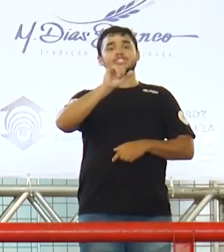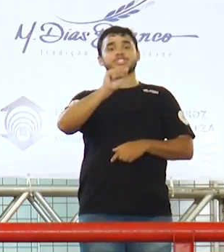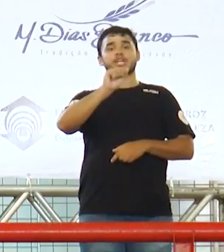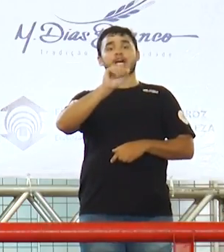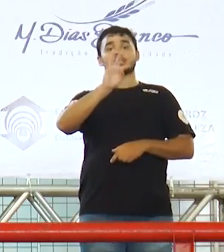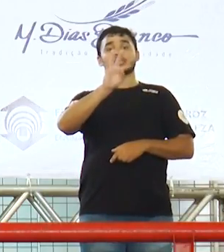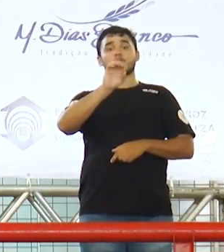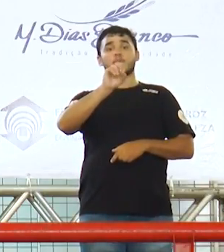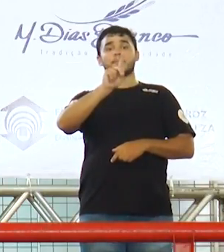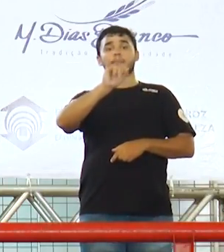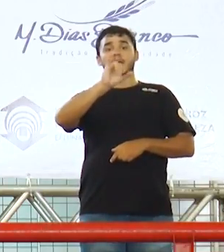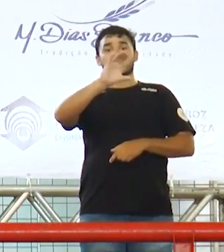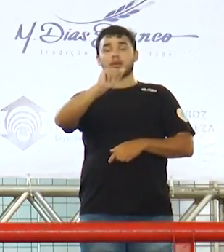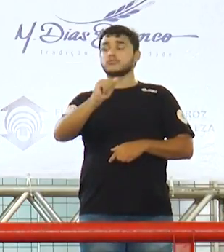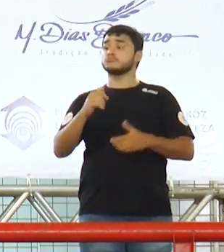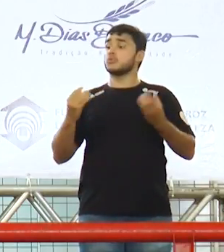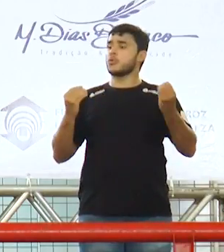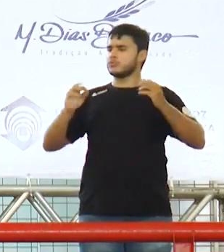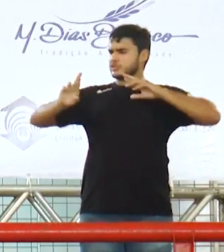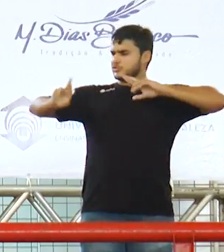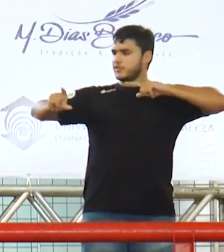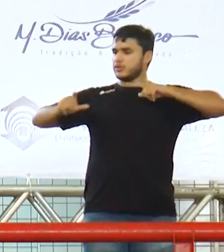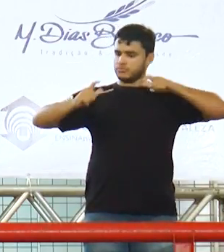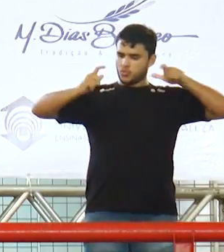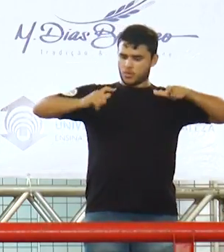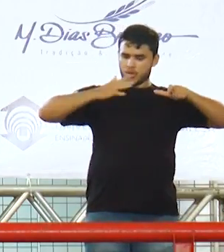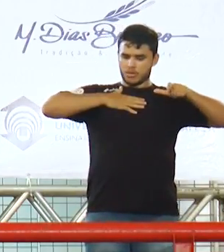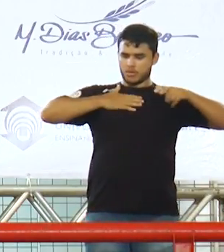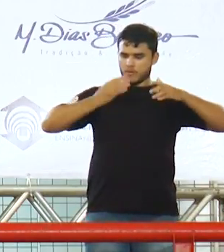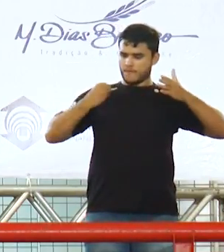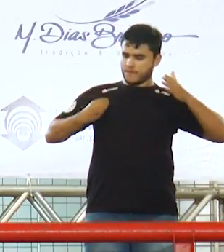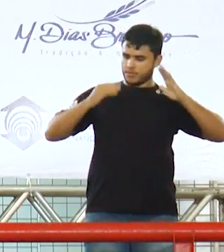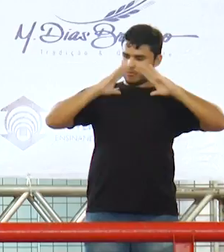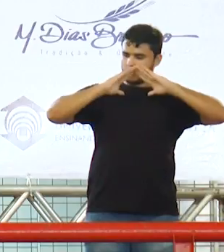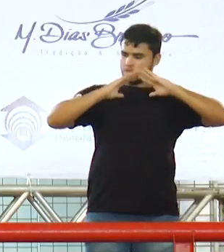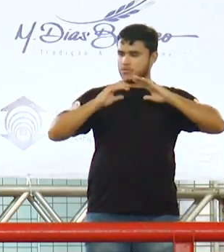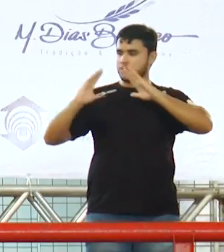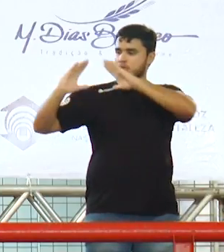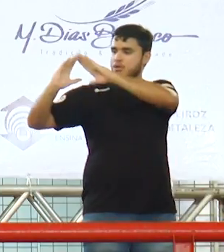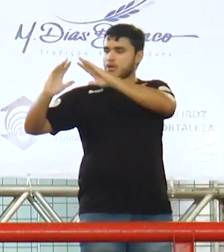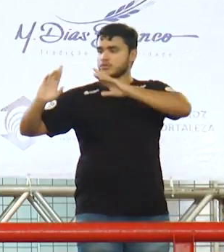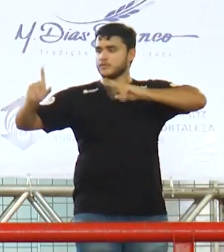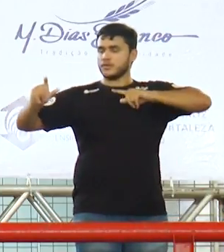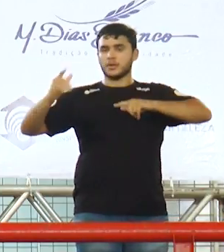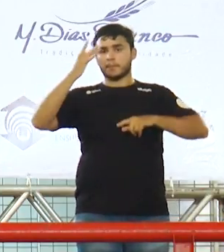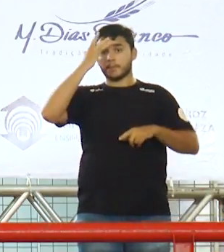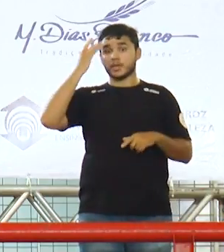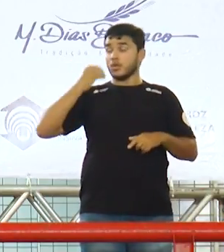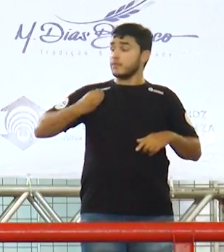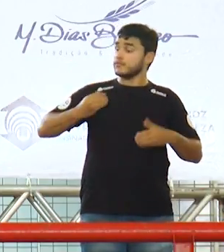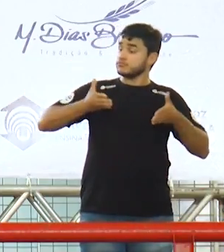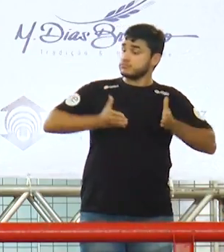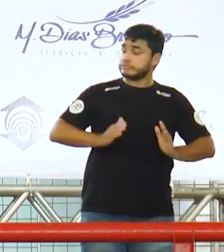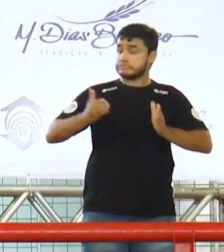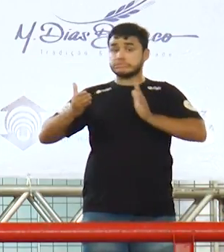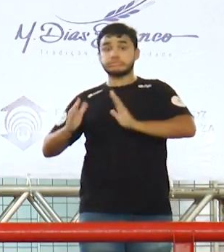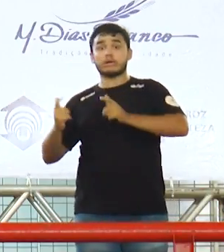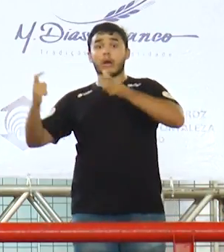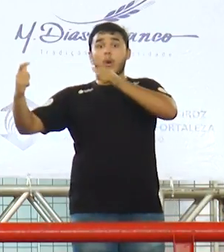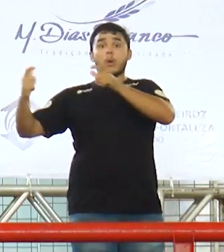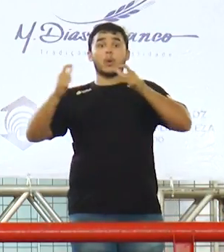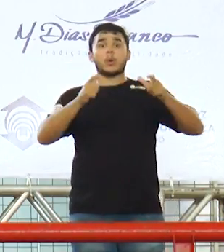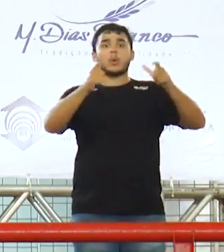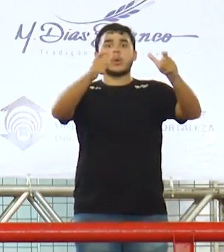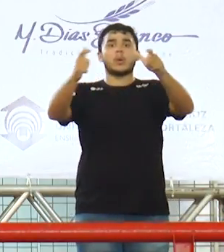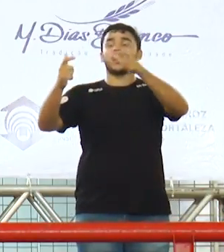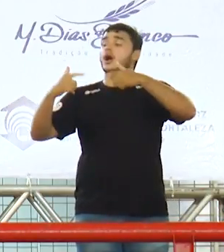de acordo com a região, de acordo com as características geográficas do lugar em que